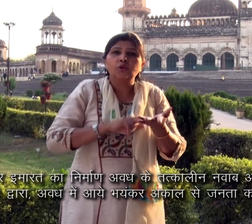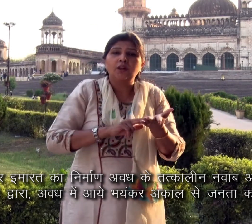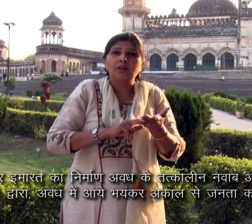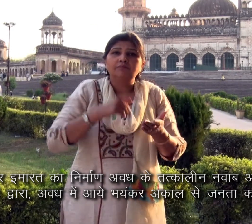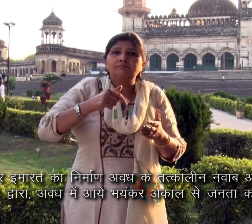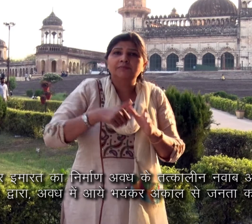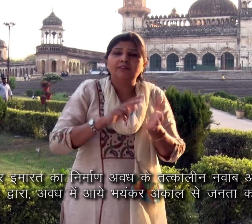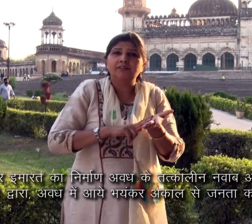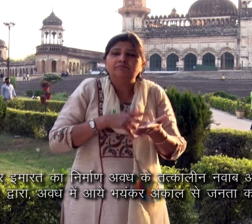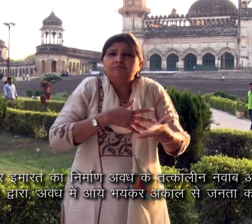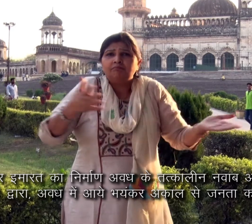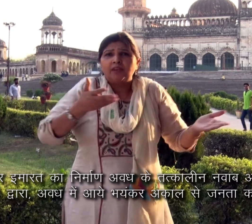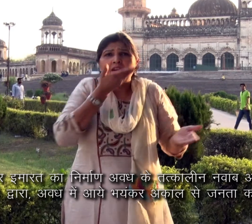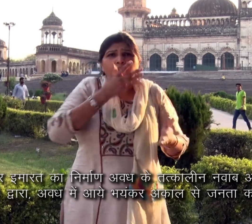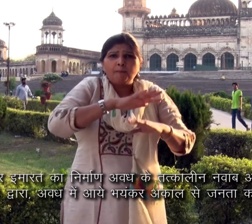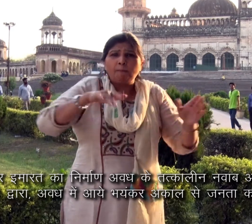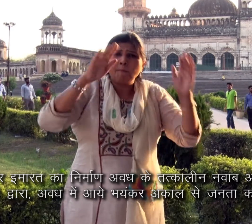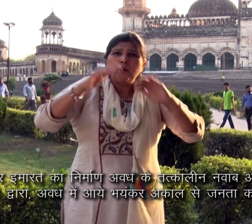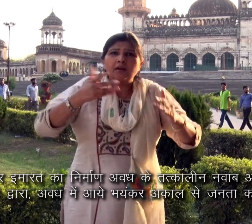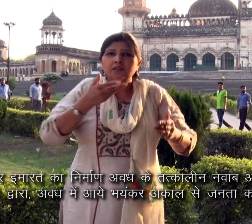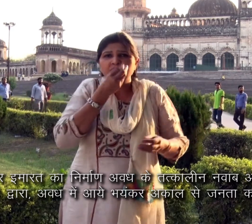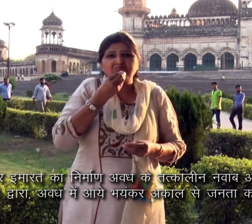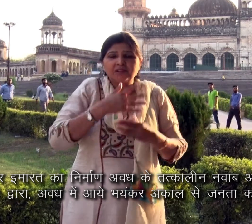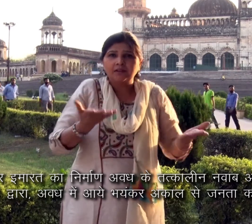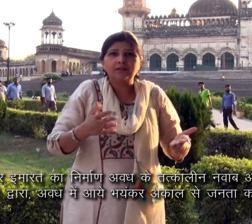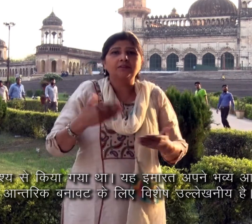से जनता को राहत देने के उद्देश्य से किया गया था।